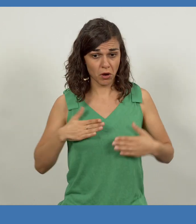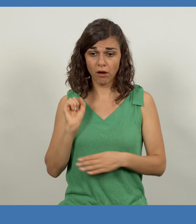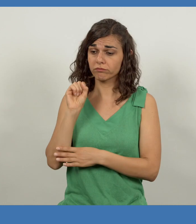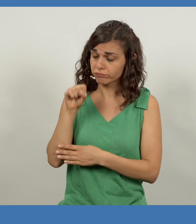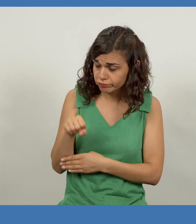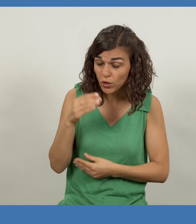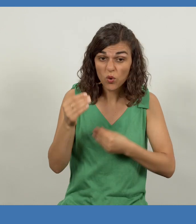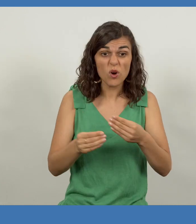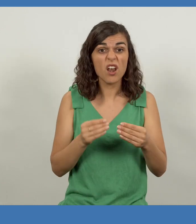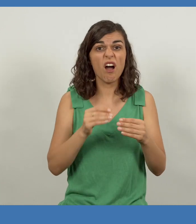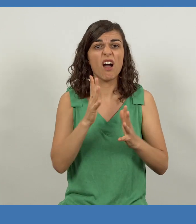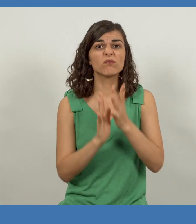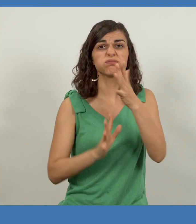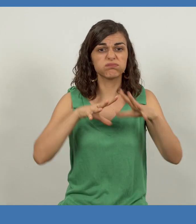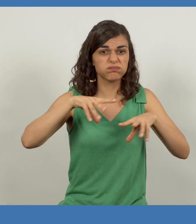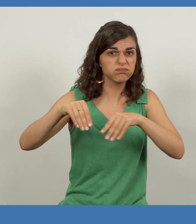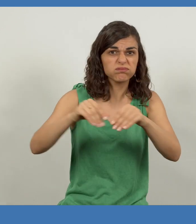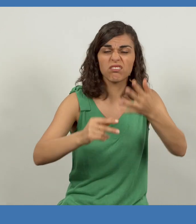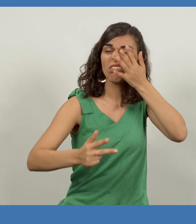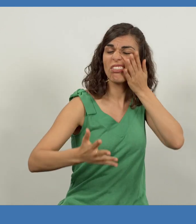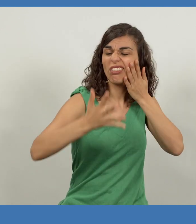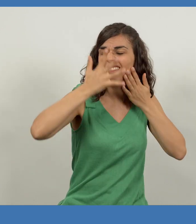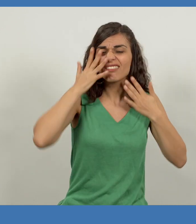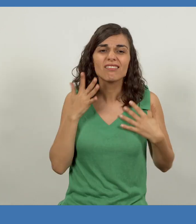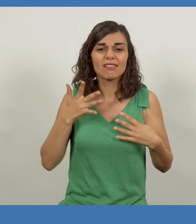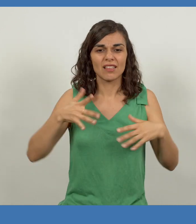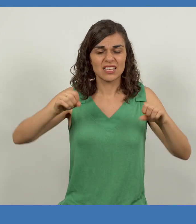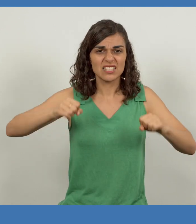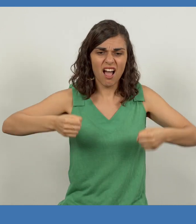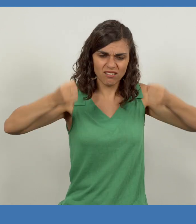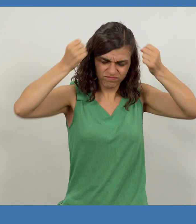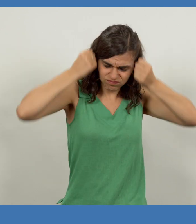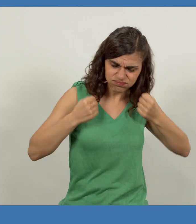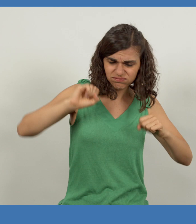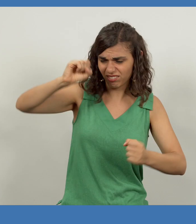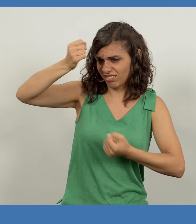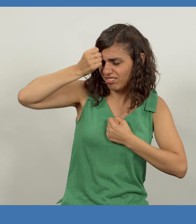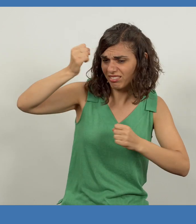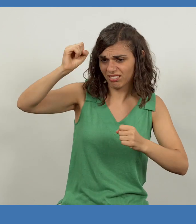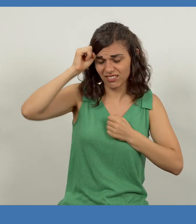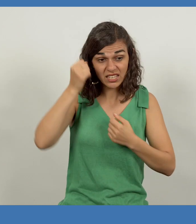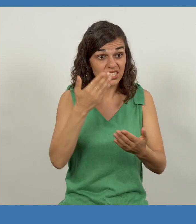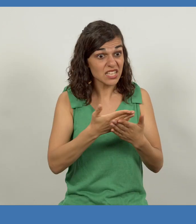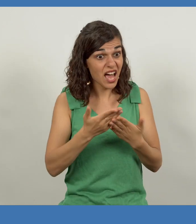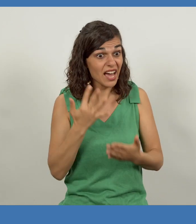le sac et la cendre? Est-ce là ce que tu appelleras un jeûne, un jour agréable à